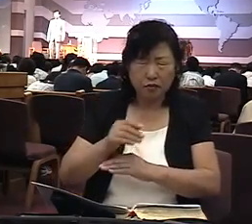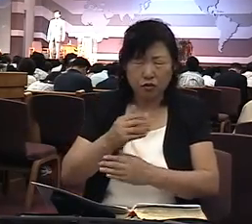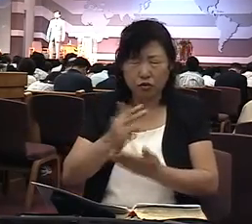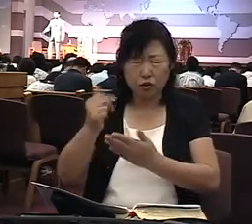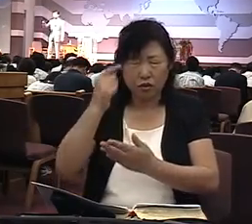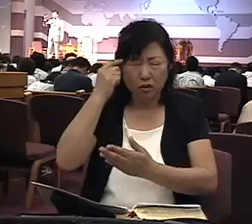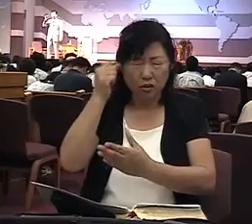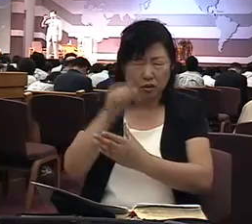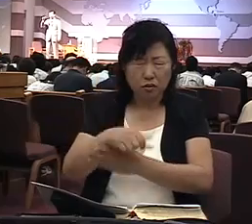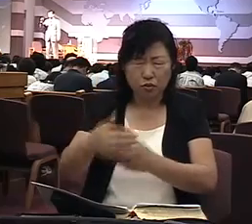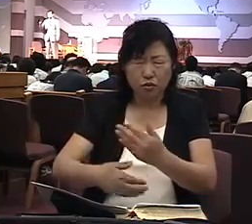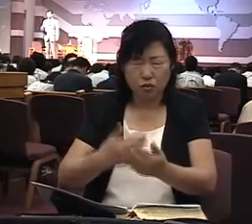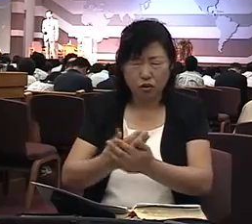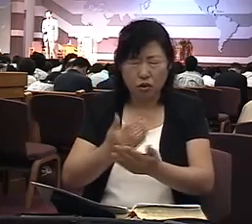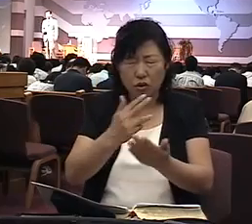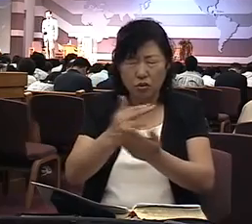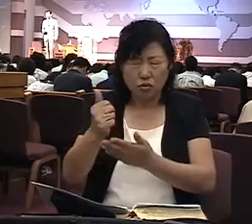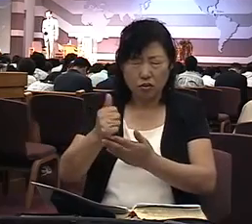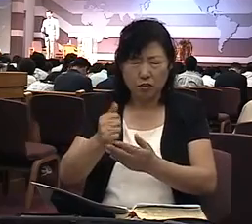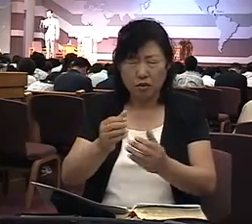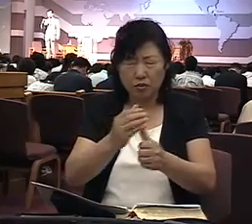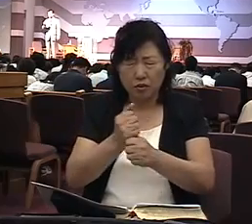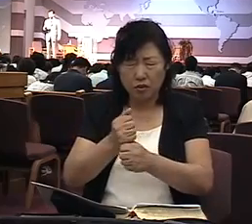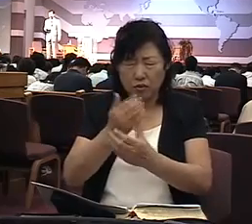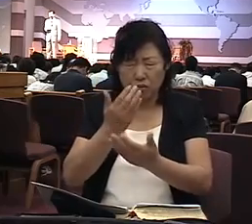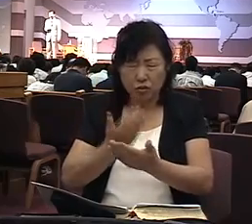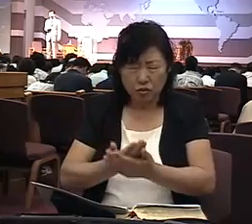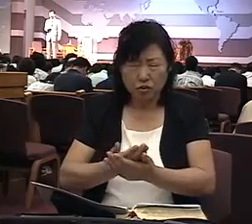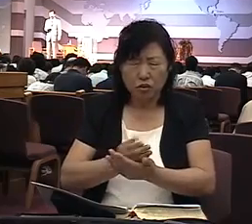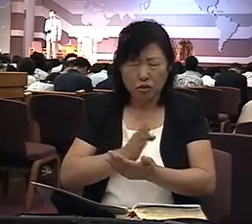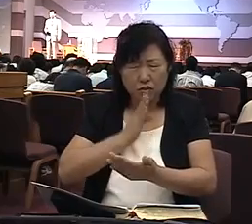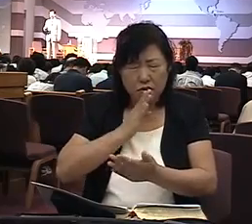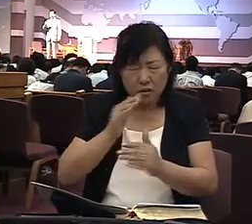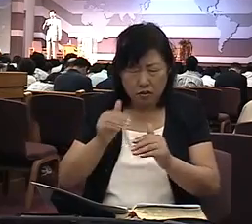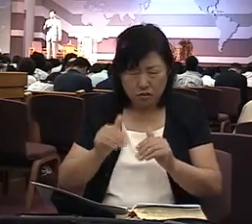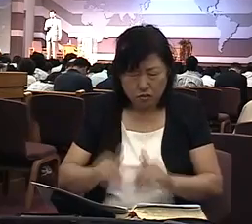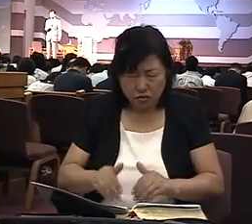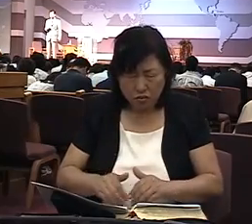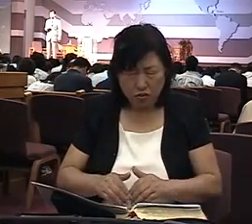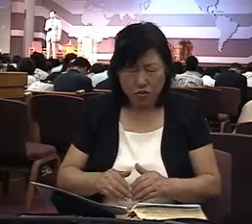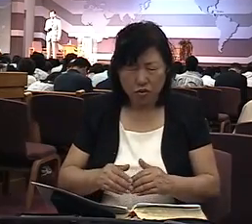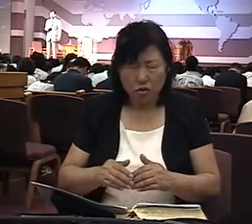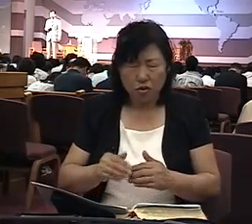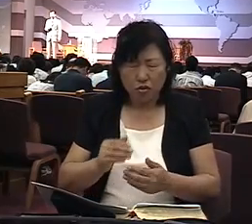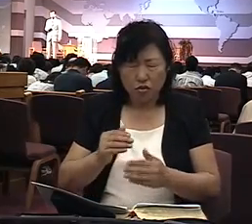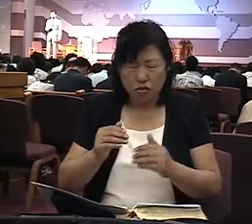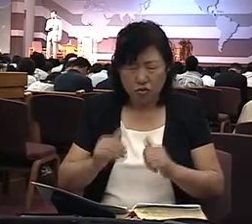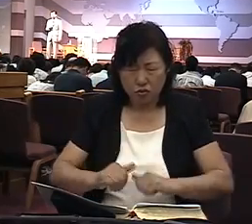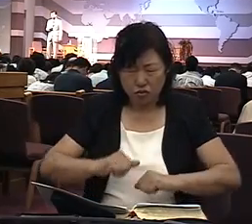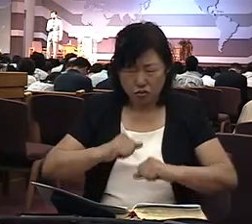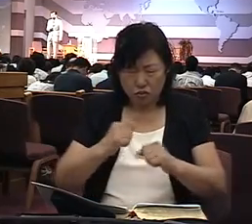주시옵소서. 주여, 허락하여 주시옵소서. 내가 여기 있습니다. 사용해 주시옵소서. 아버지,